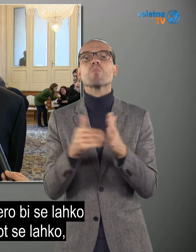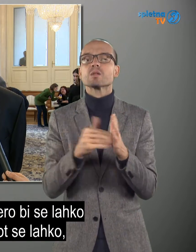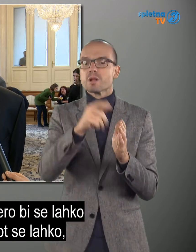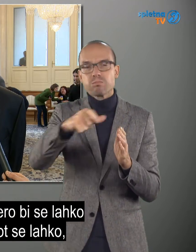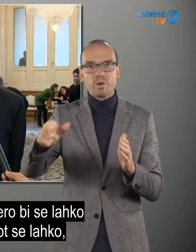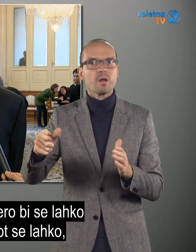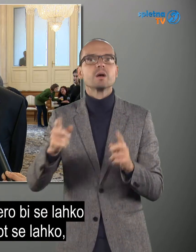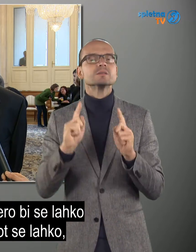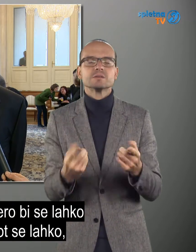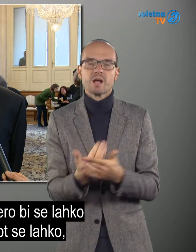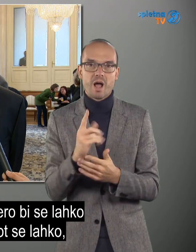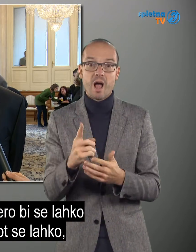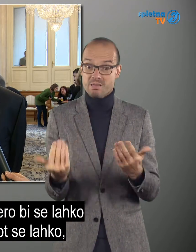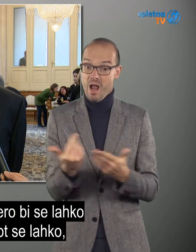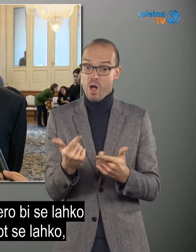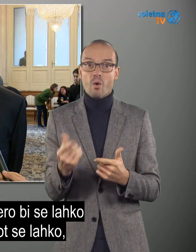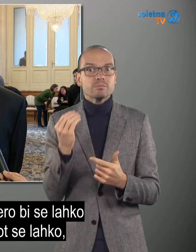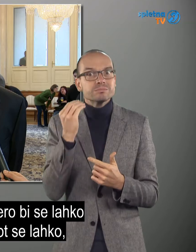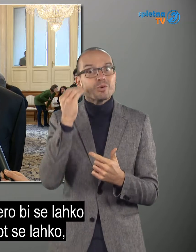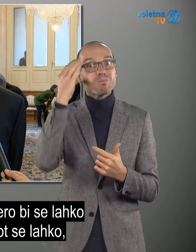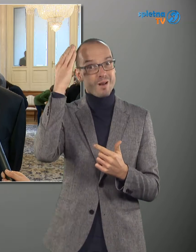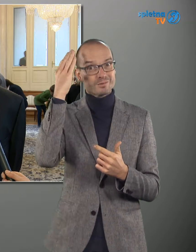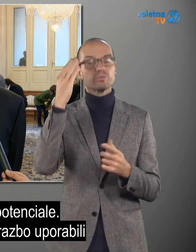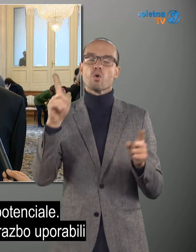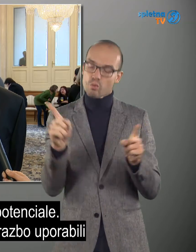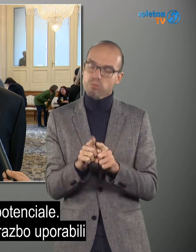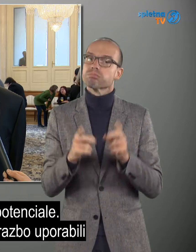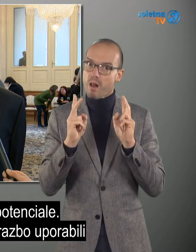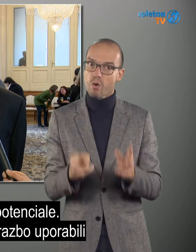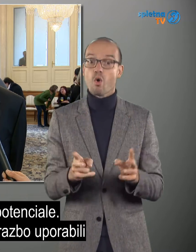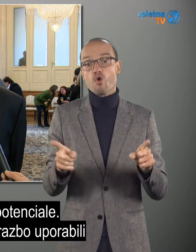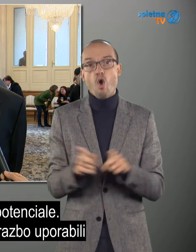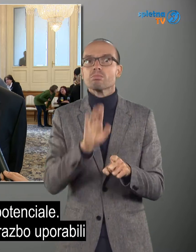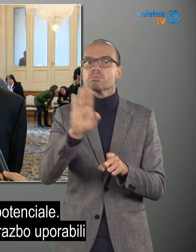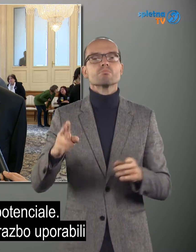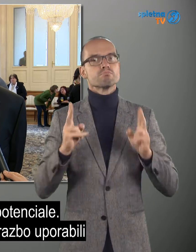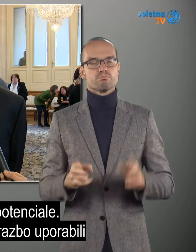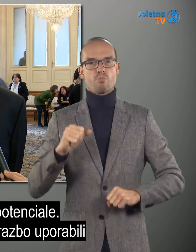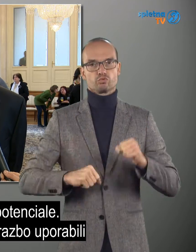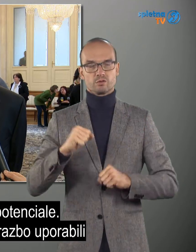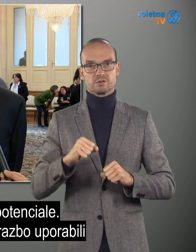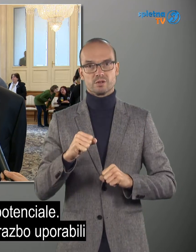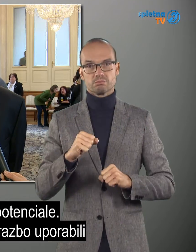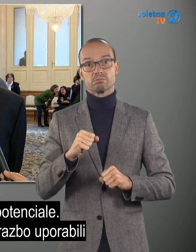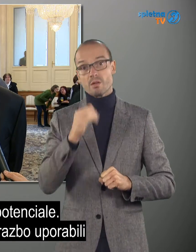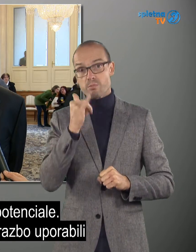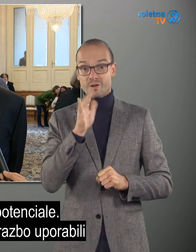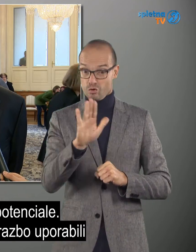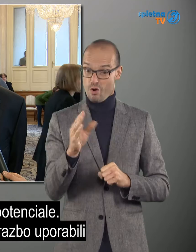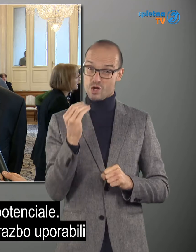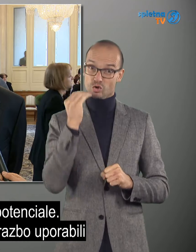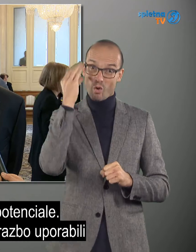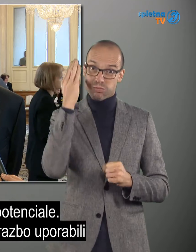to, da bi se izobrazili tako, kot se lahko, kakršni so njihovi potenciali in da bi seveda potem